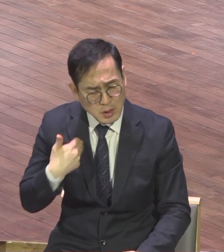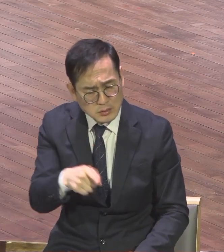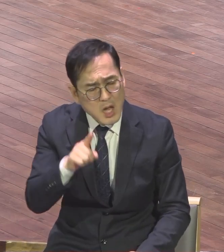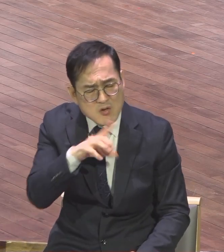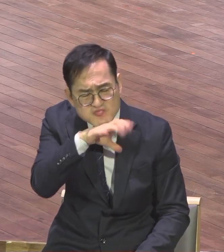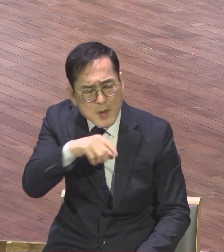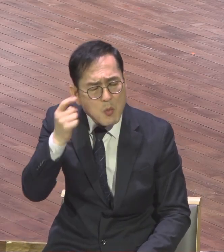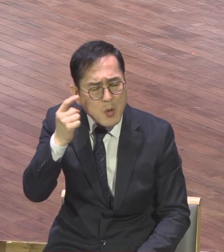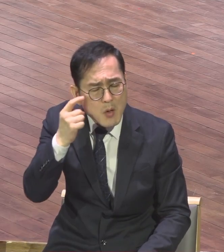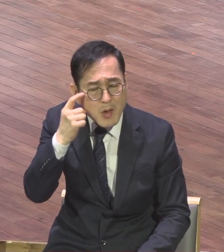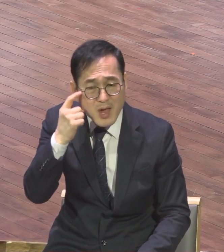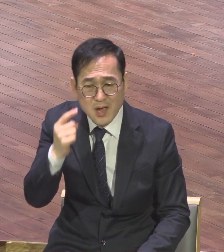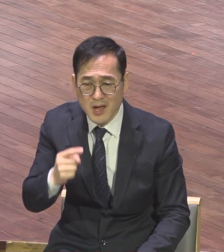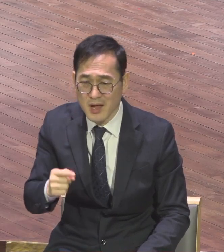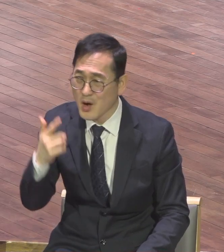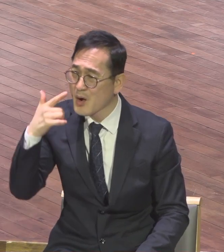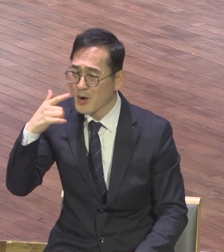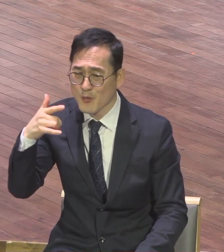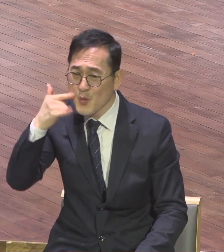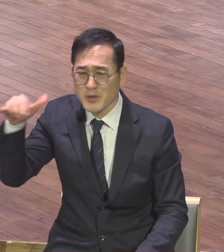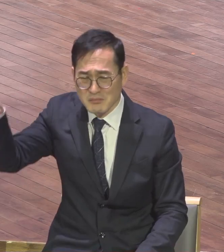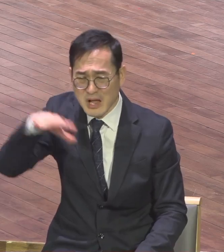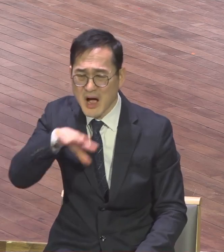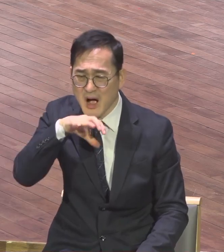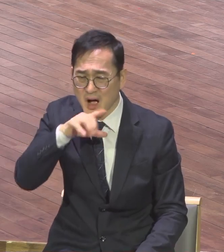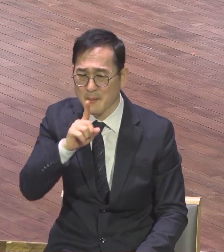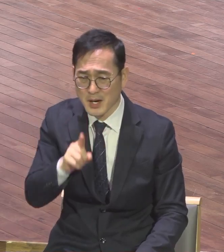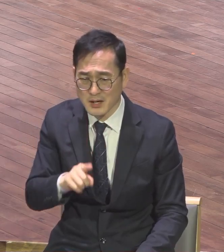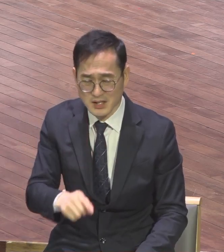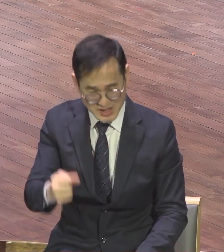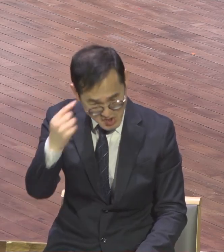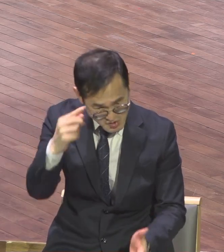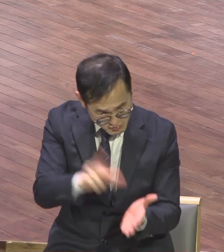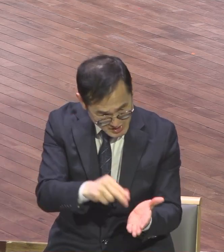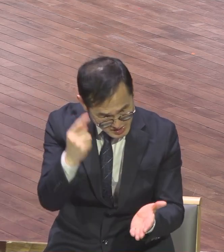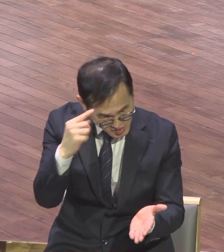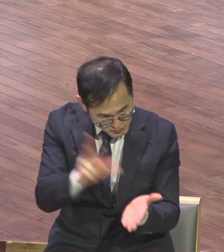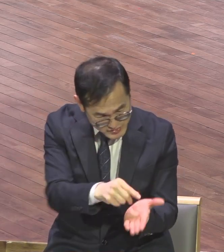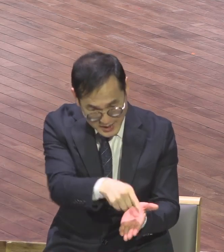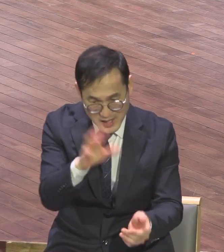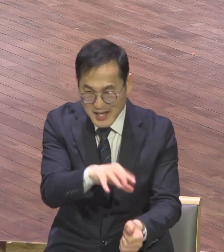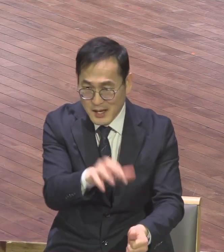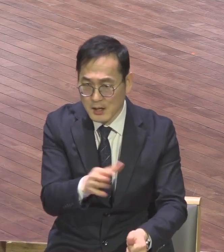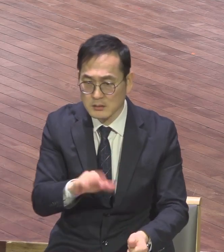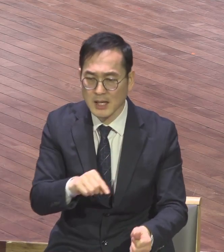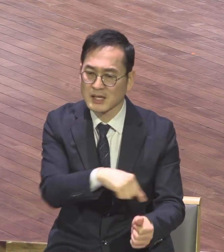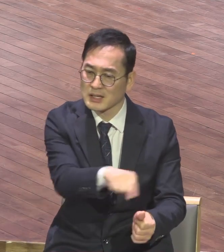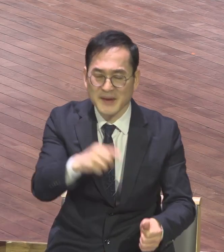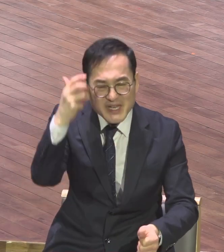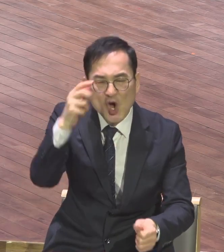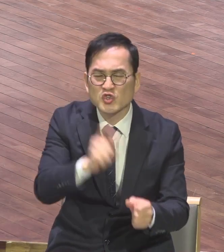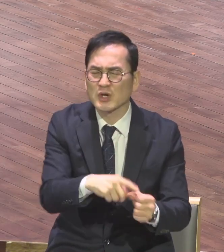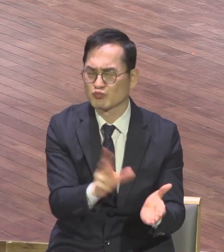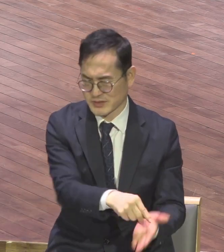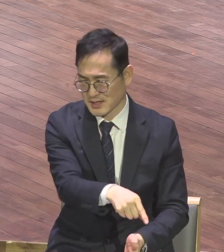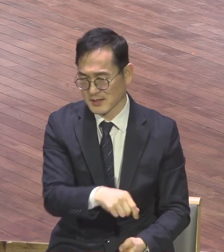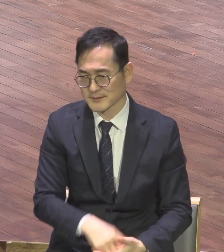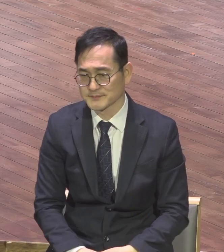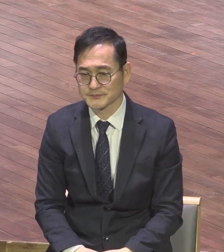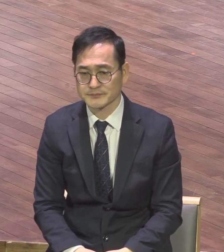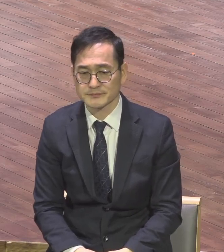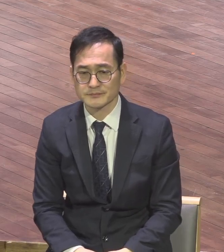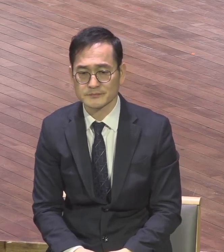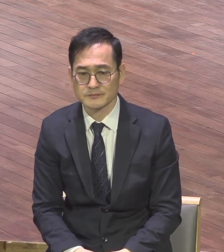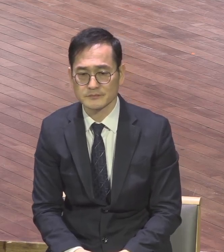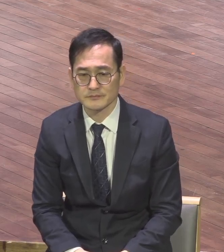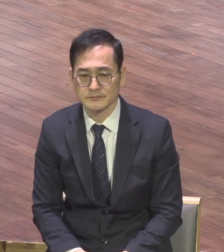불행하냐. 정신 상태가 글렀다. 정신 상태가 아니라 영적 상태가 무너졌어요. 육신적인